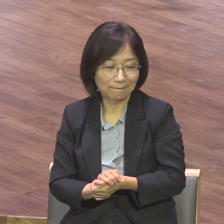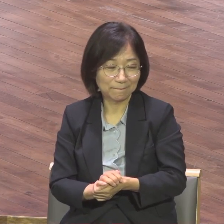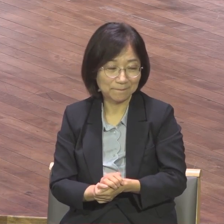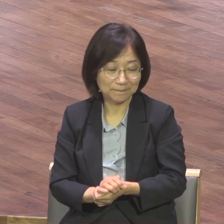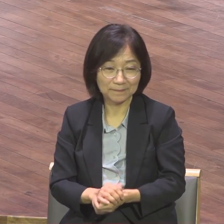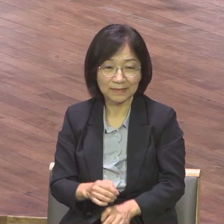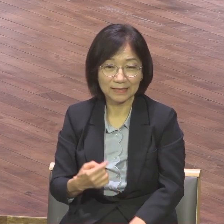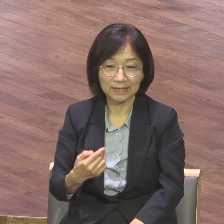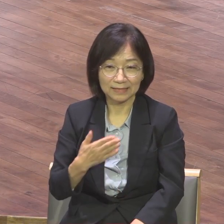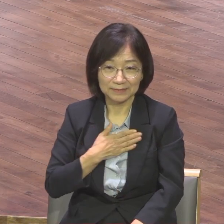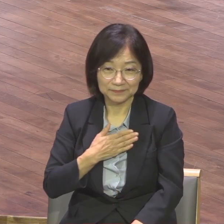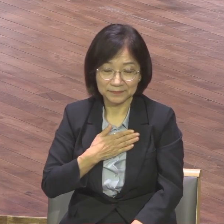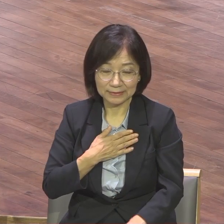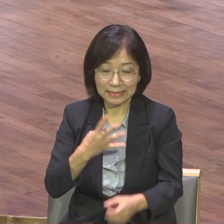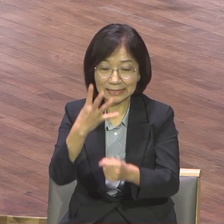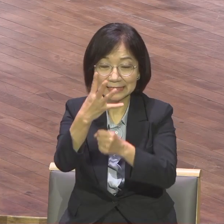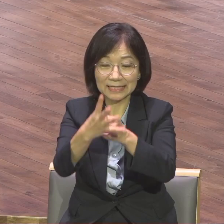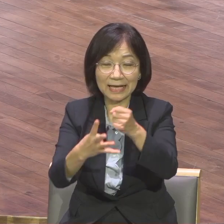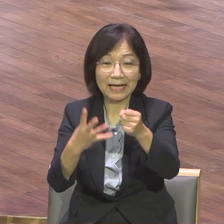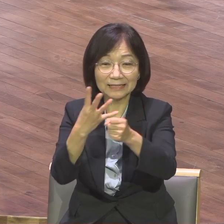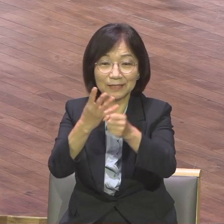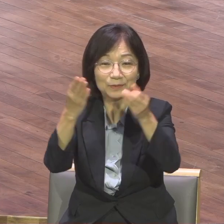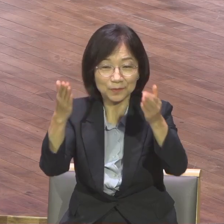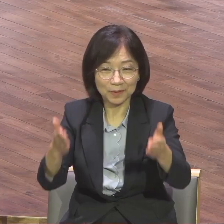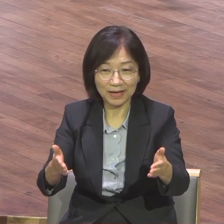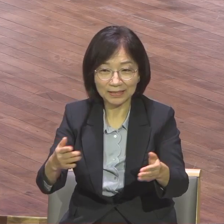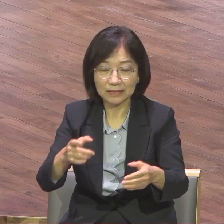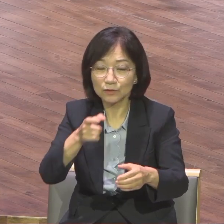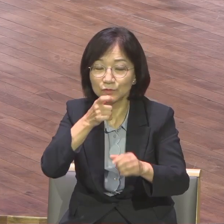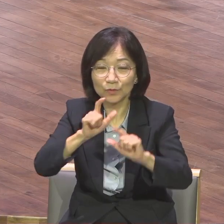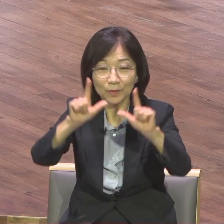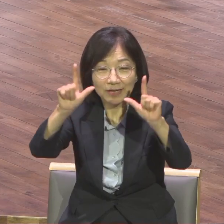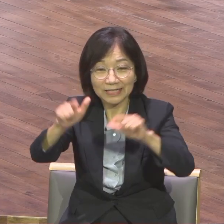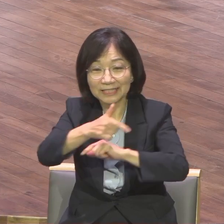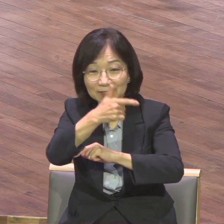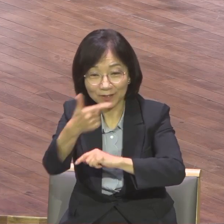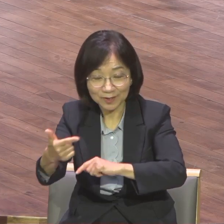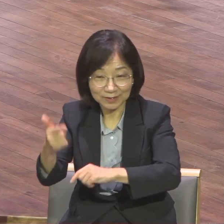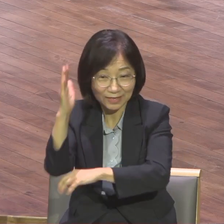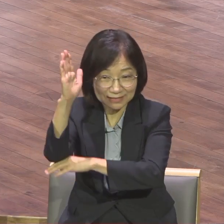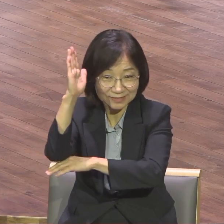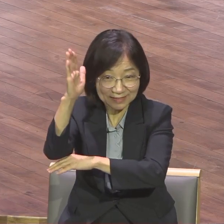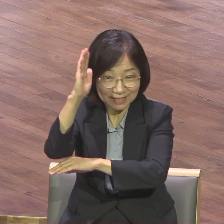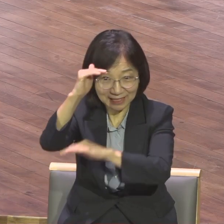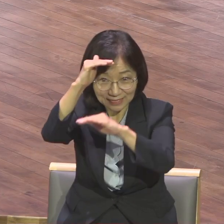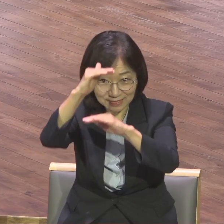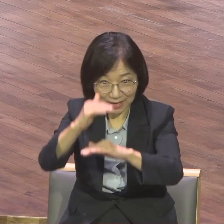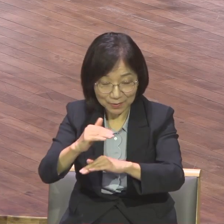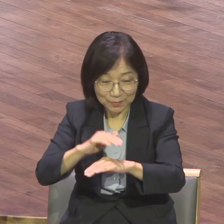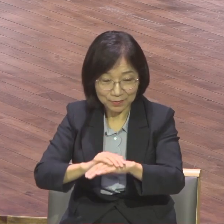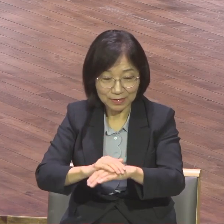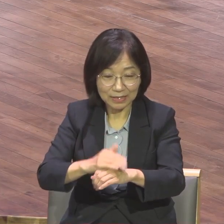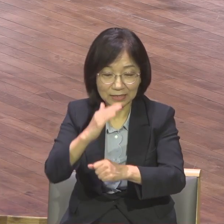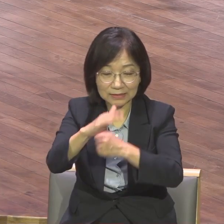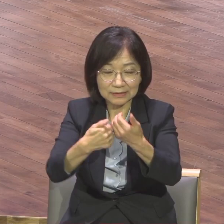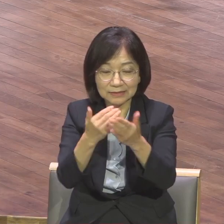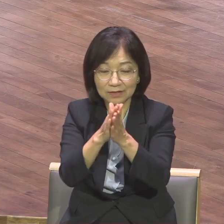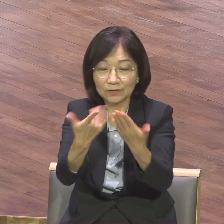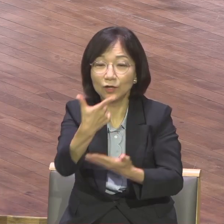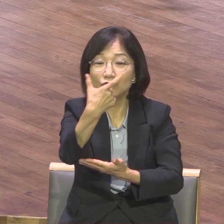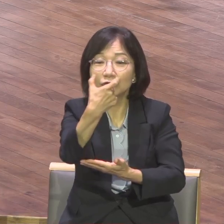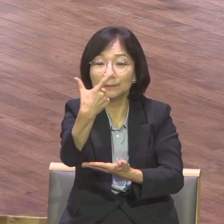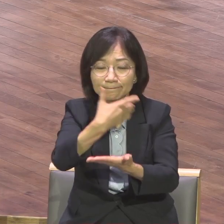제가 4년 동안 수요일날 설교한 성경 66권이 말하는 예수가 그리스도 창세기부터 계시록까지